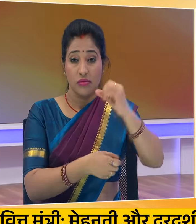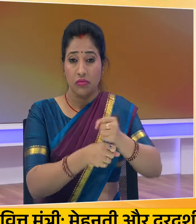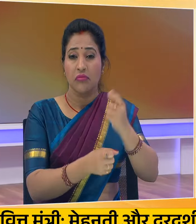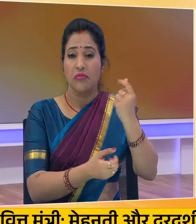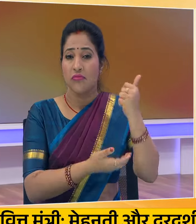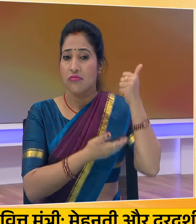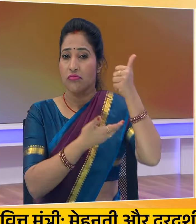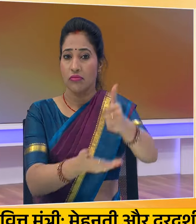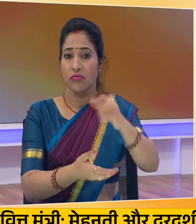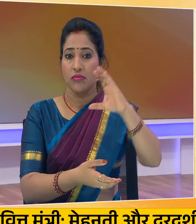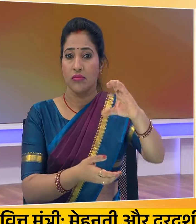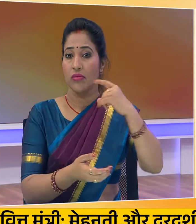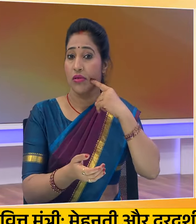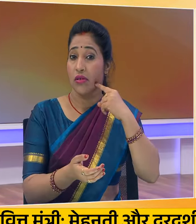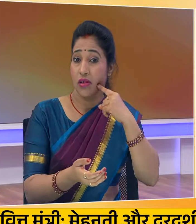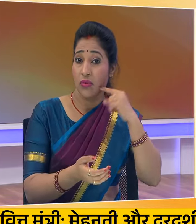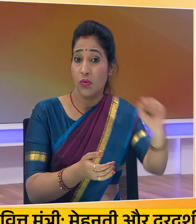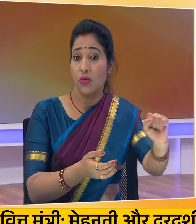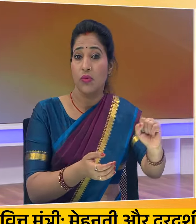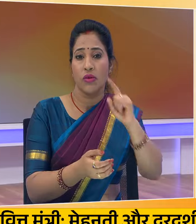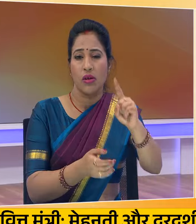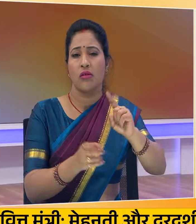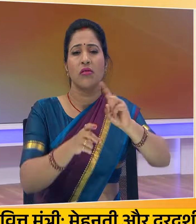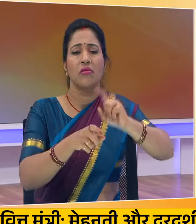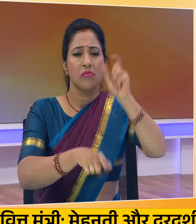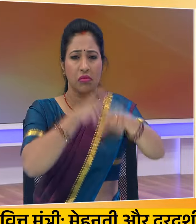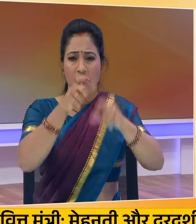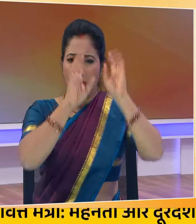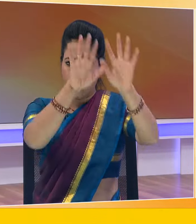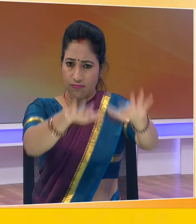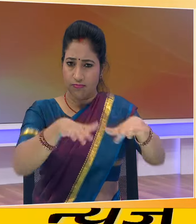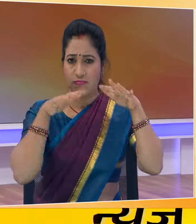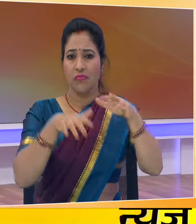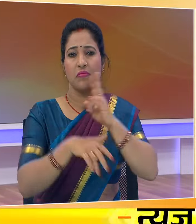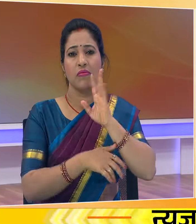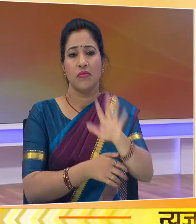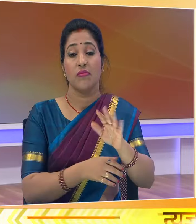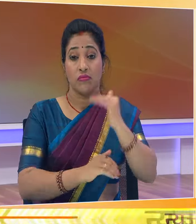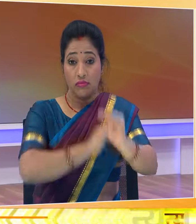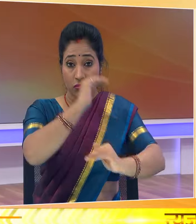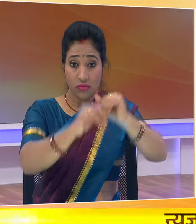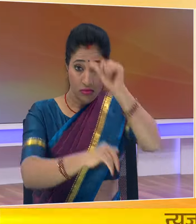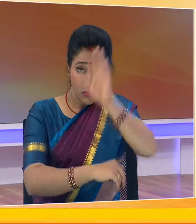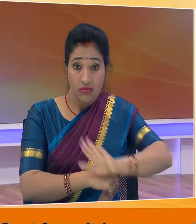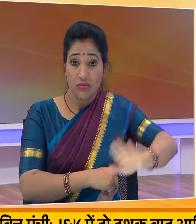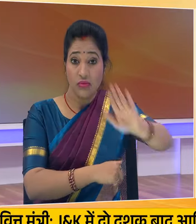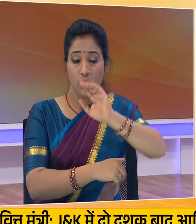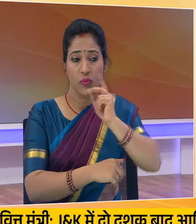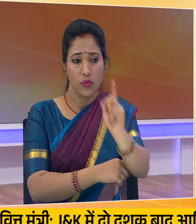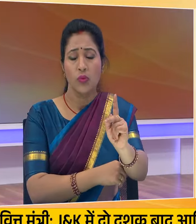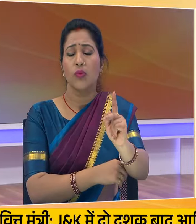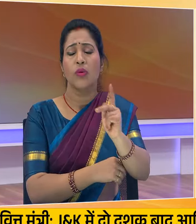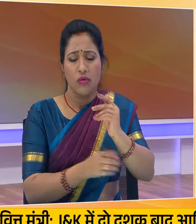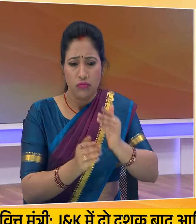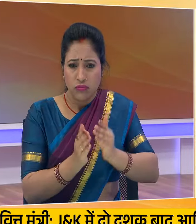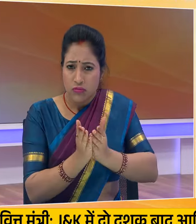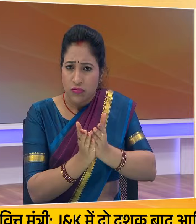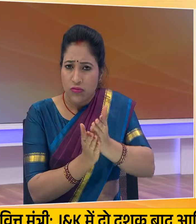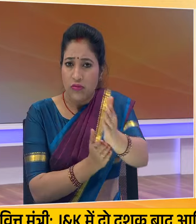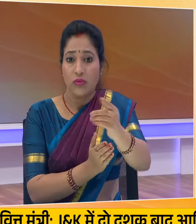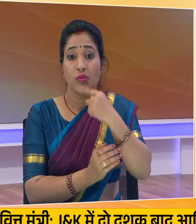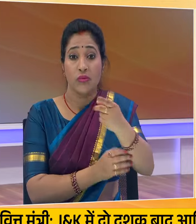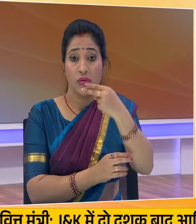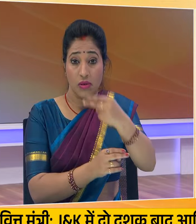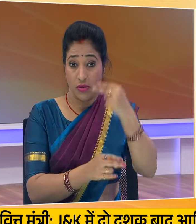पर CII के एक सम्मेलन को संबोधित किया। विकसित भारत की ओर यात्रा के नाम